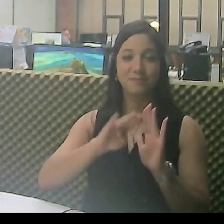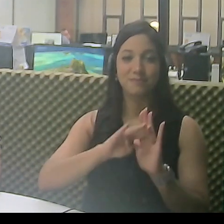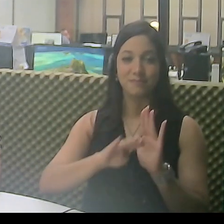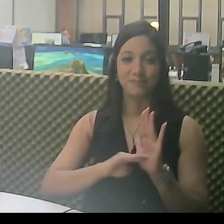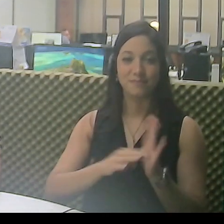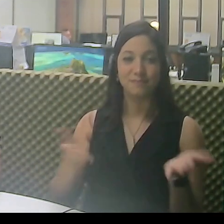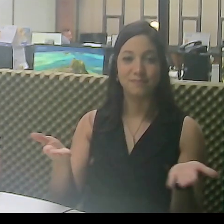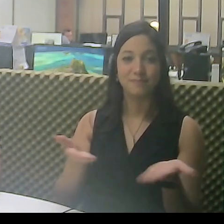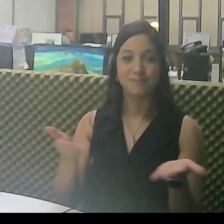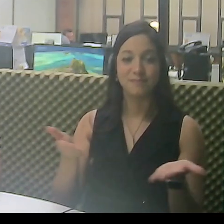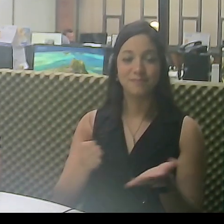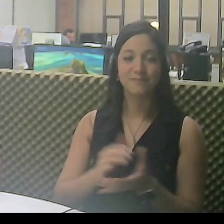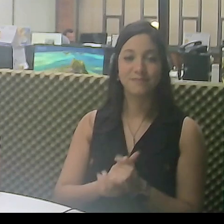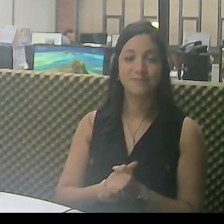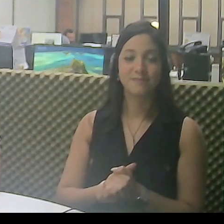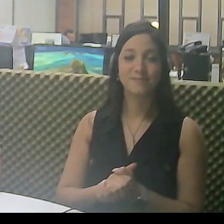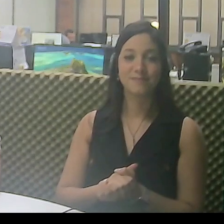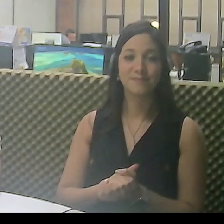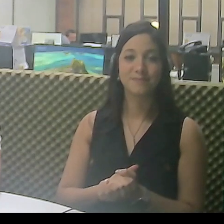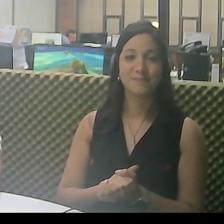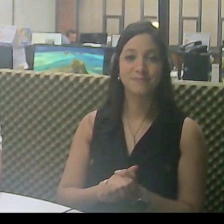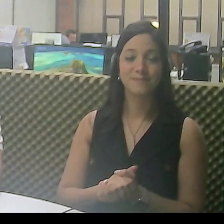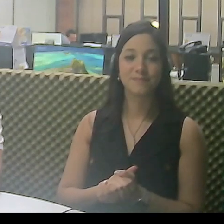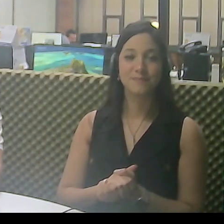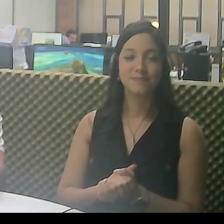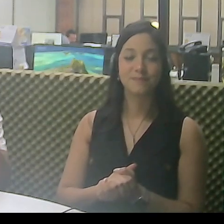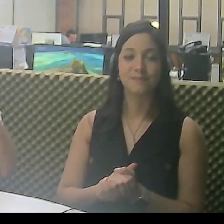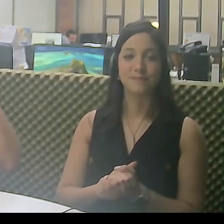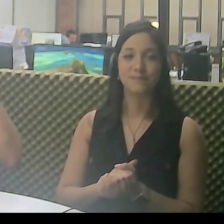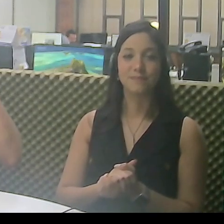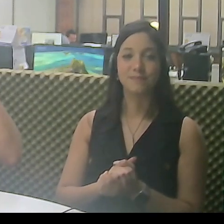destaques da edição de hoje.